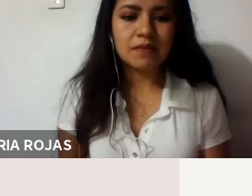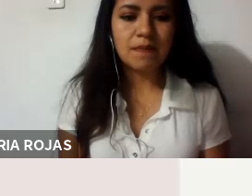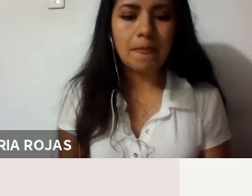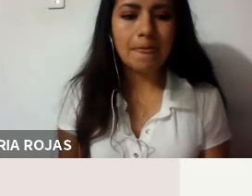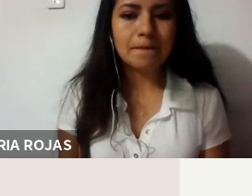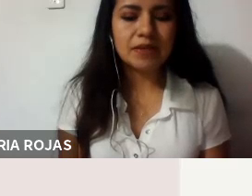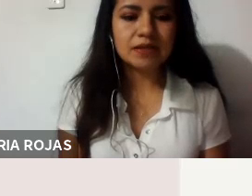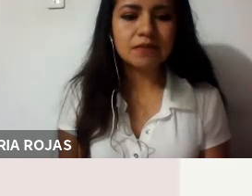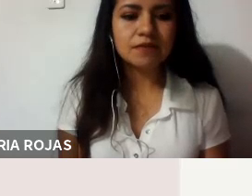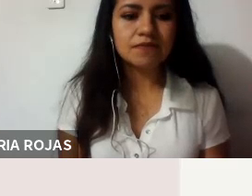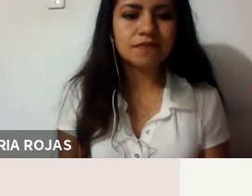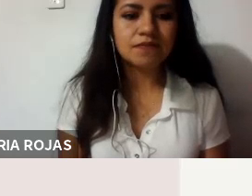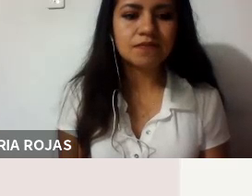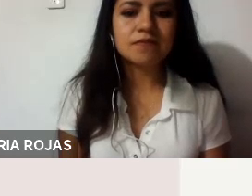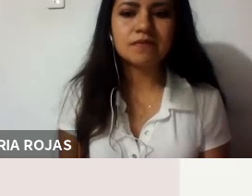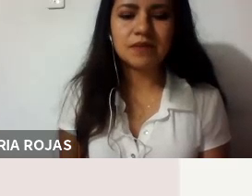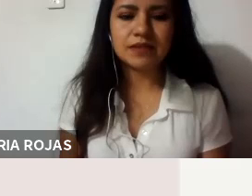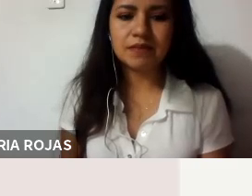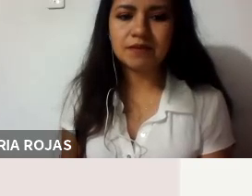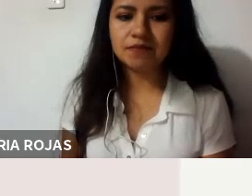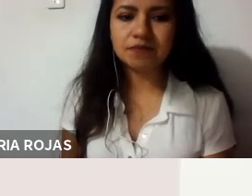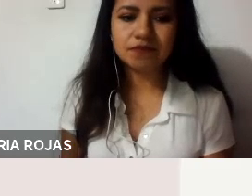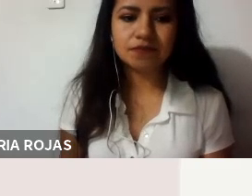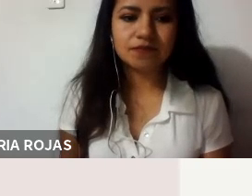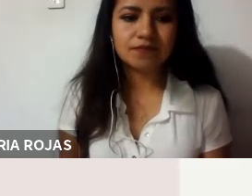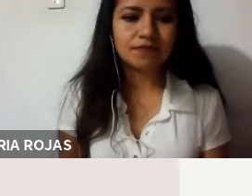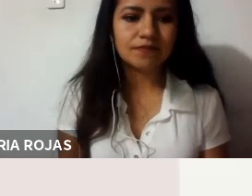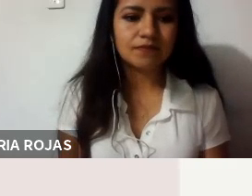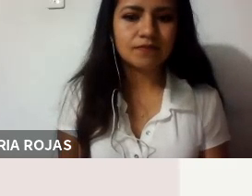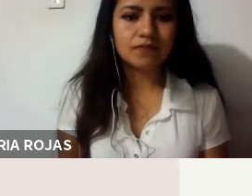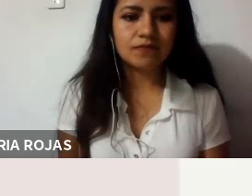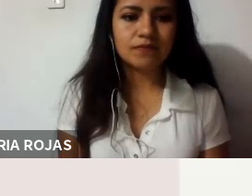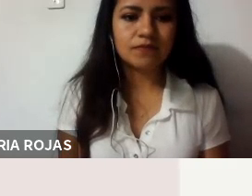Pésame, pésame, pésame.